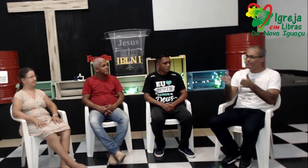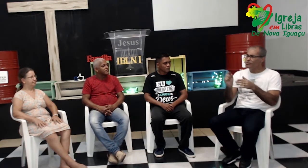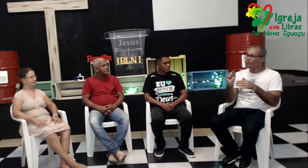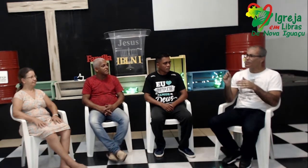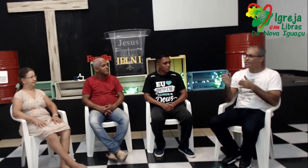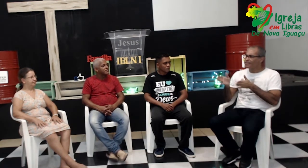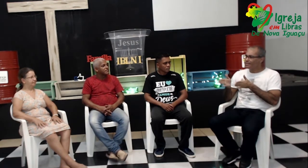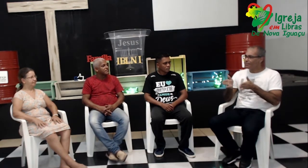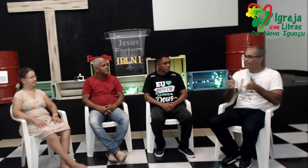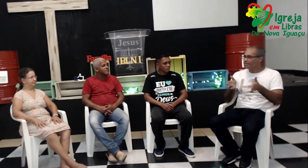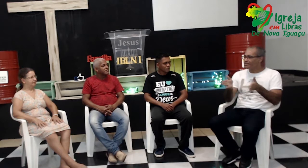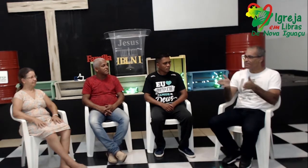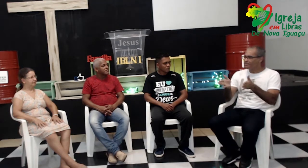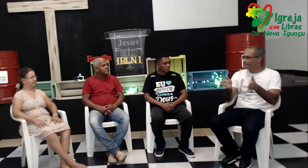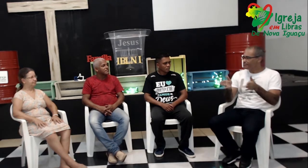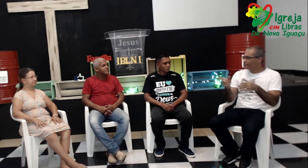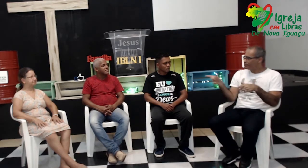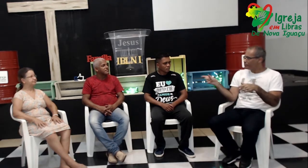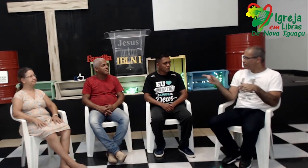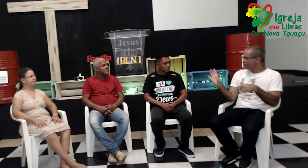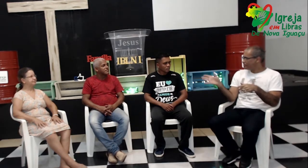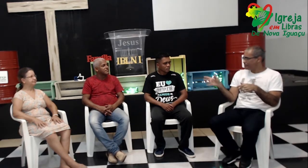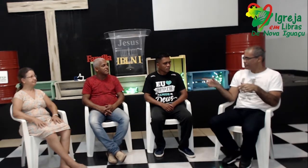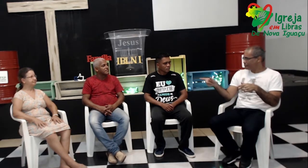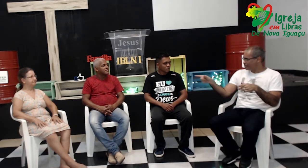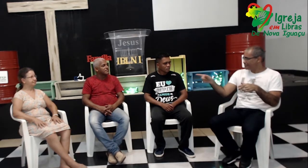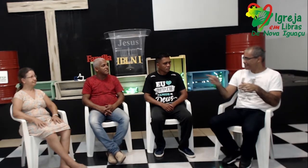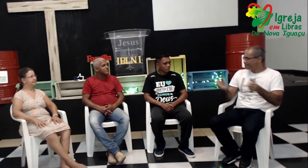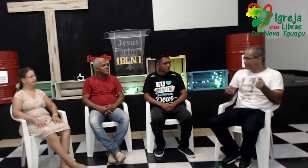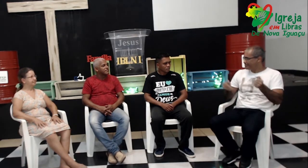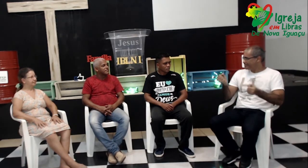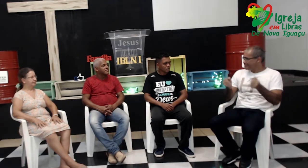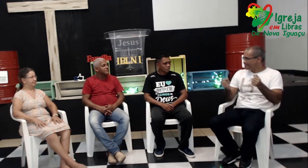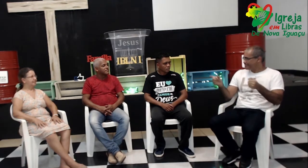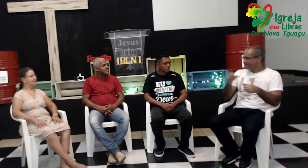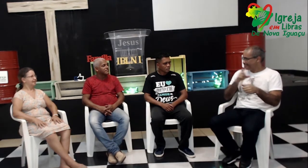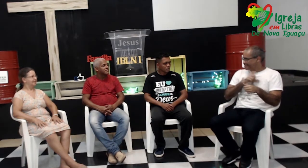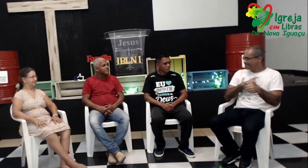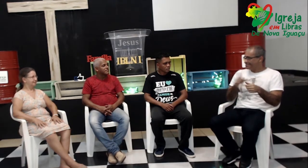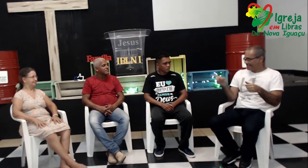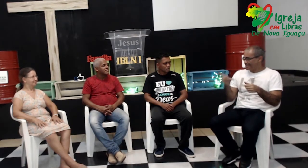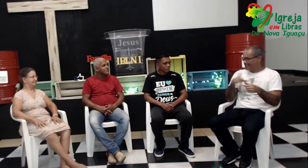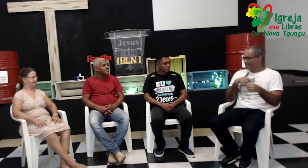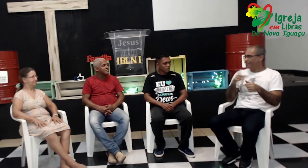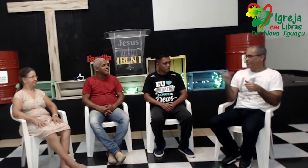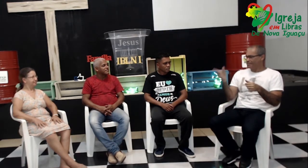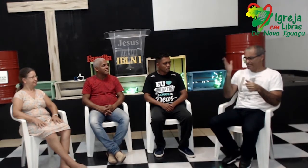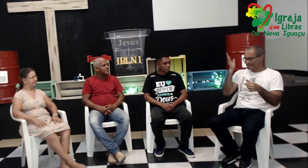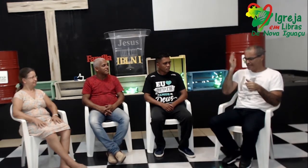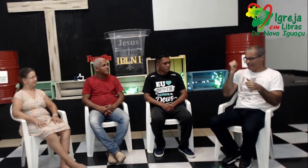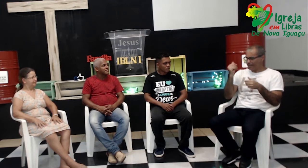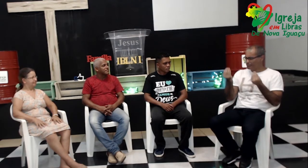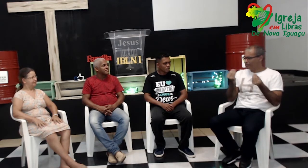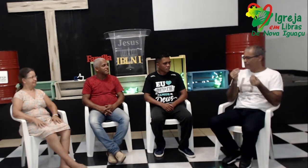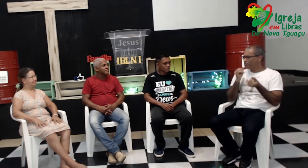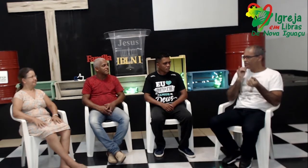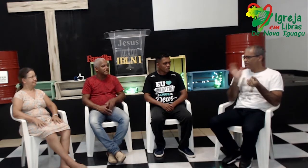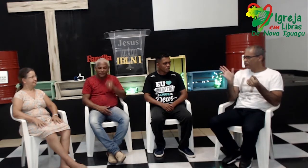O caminho, o que significa isso? Você já dirigiu? Você tem carteira, né? Você sabe,